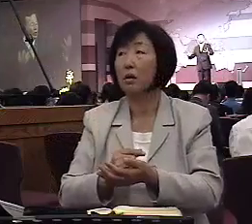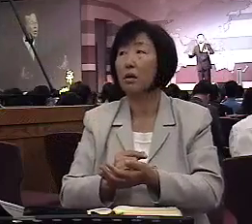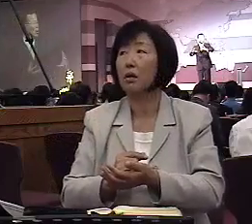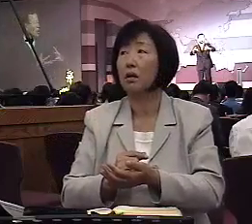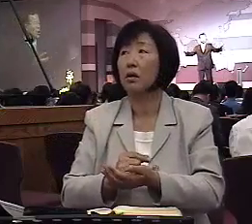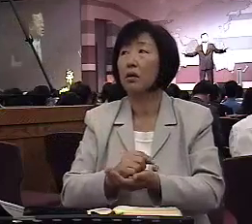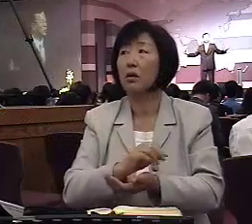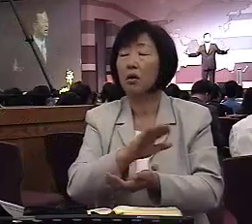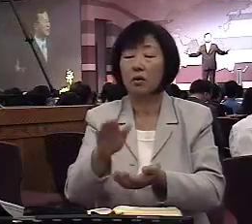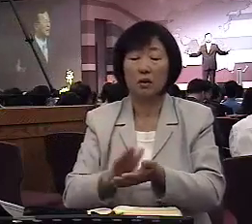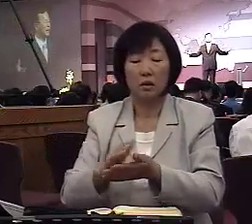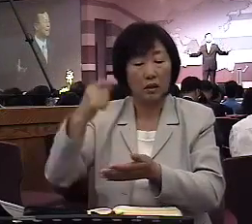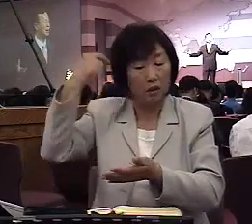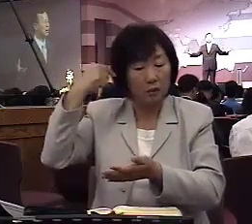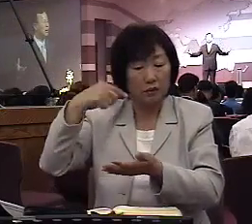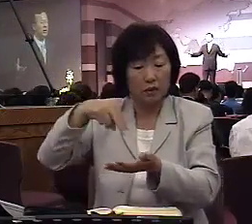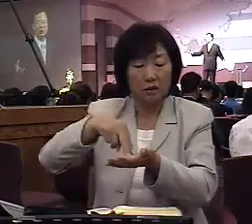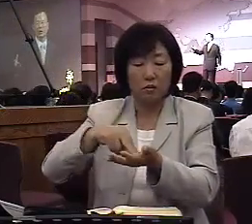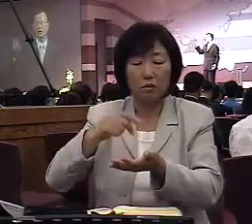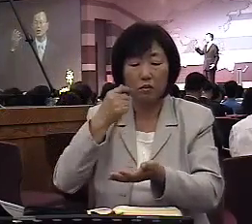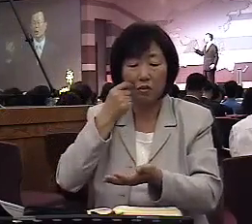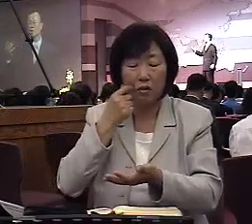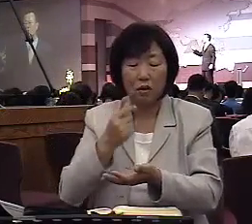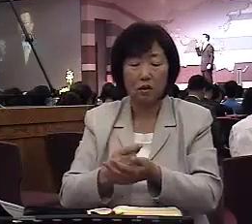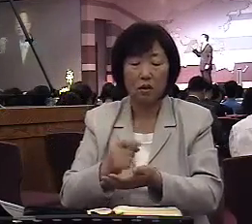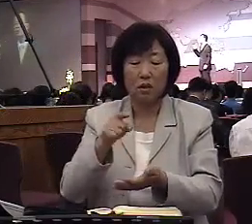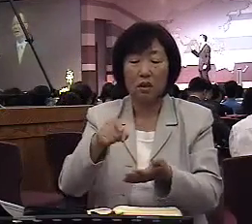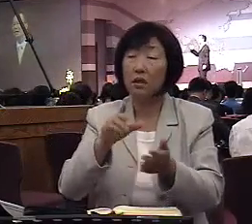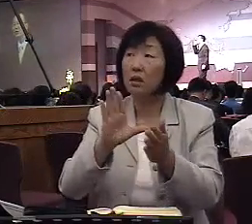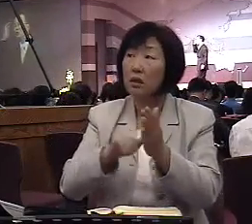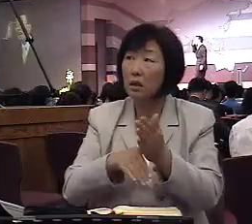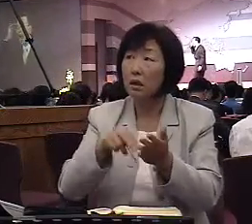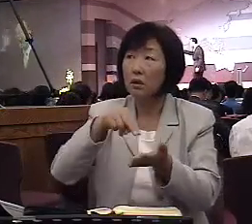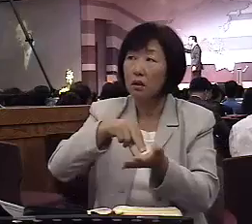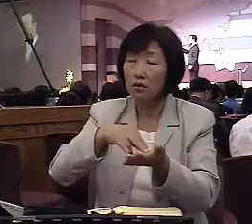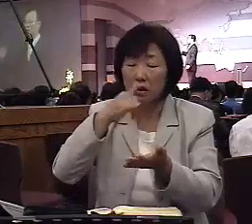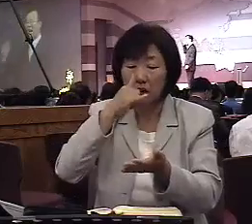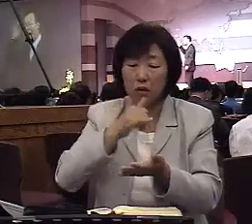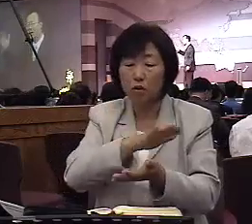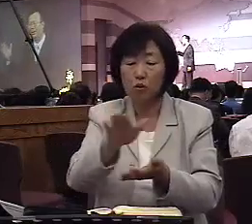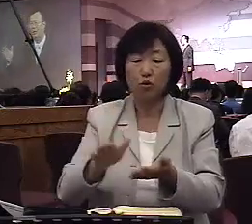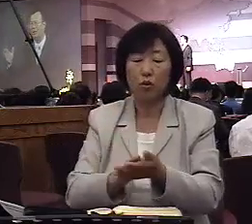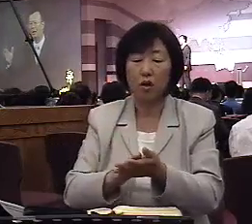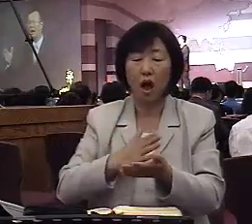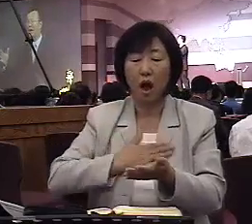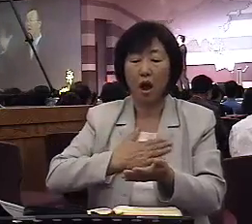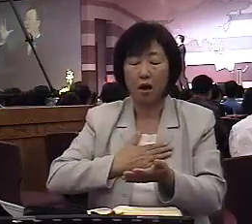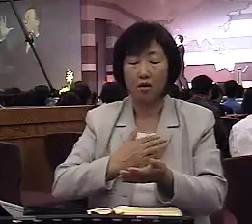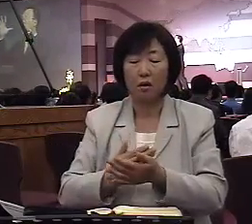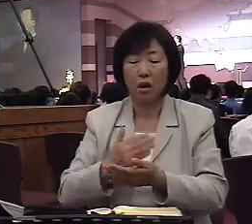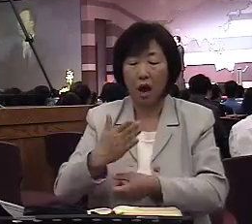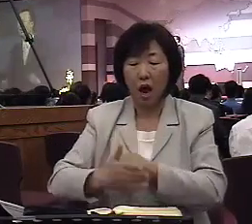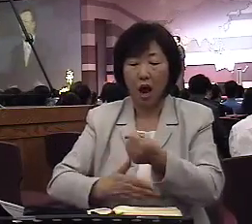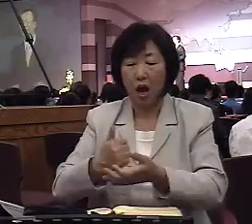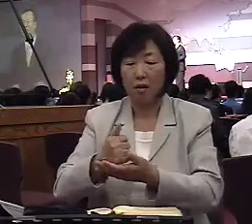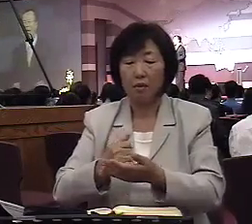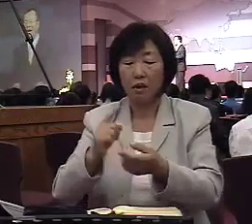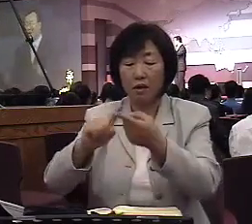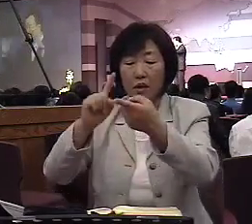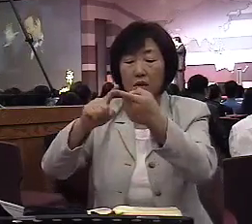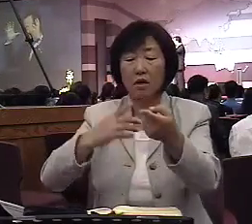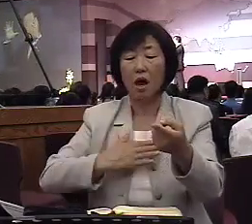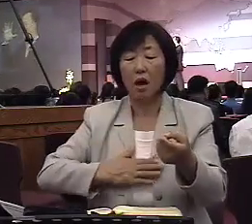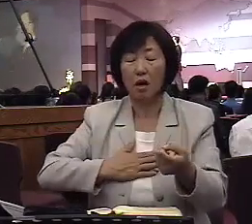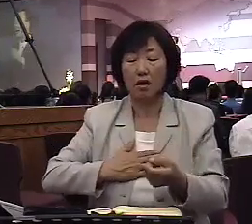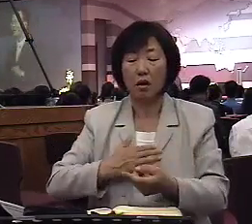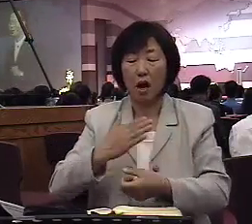어떠한 컨디션으로 서지 못합니다. 그때 우리가 설 수 있는 유일한 길은 우리 아는 것이 아는 것, 하나님에 대해 아는 것,